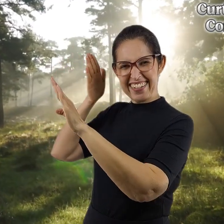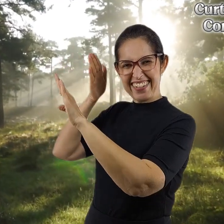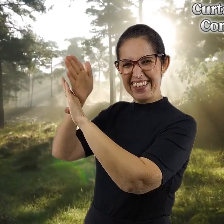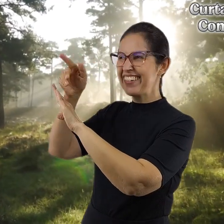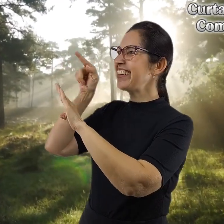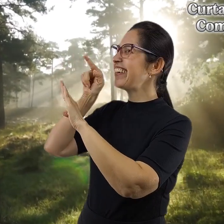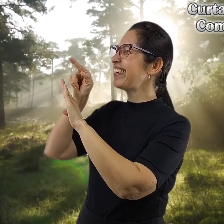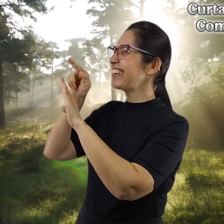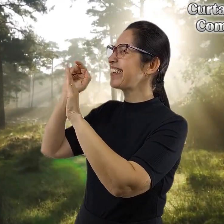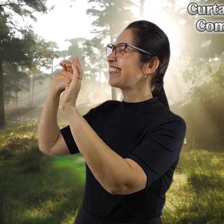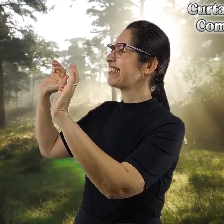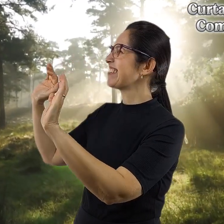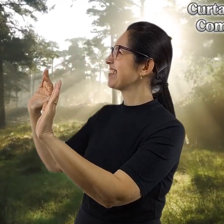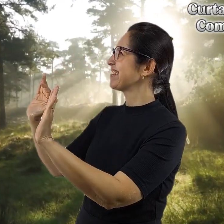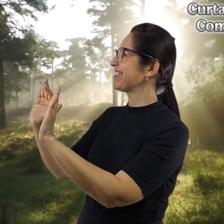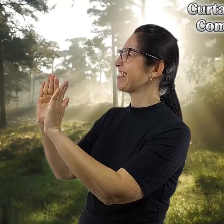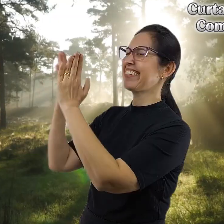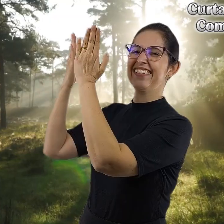as